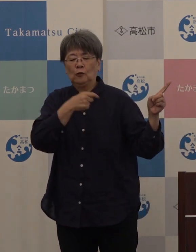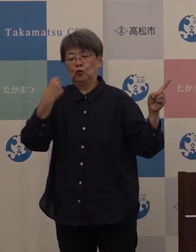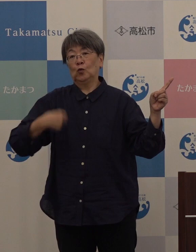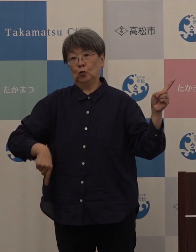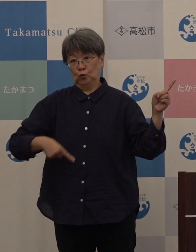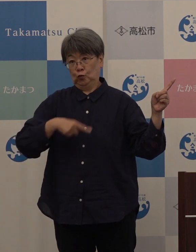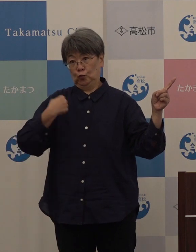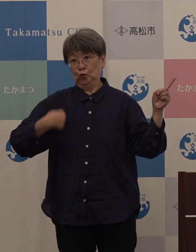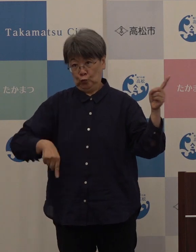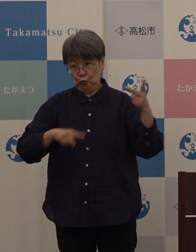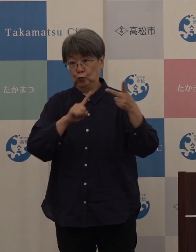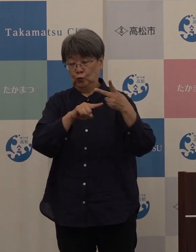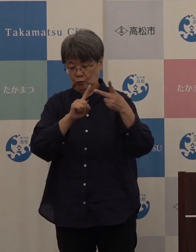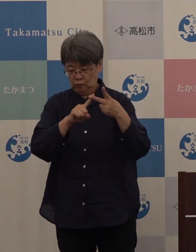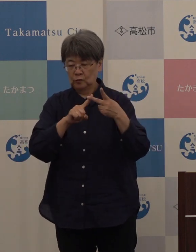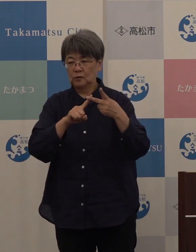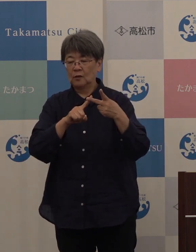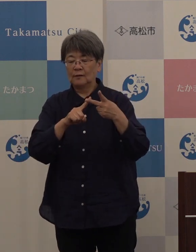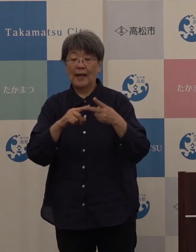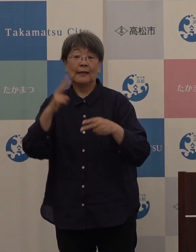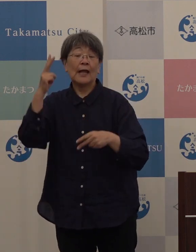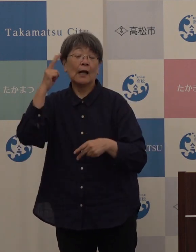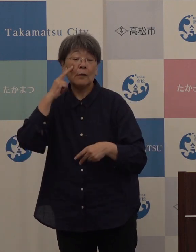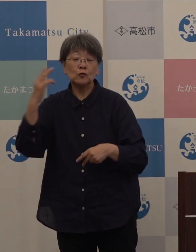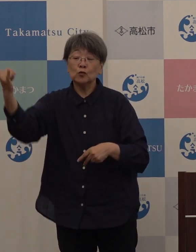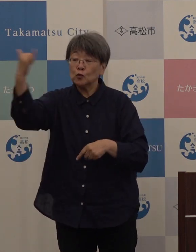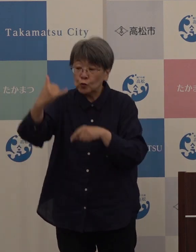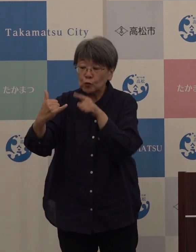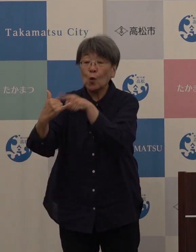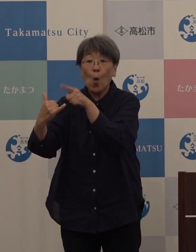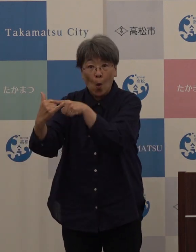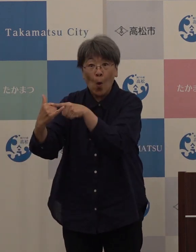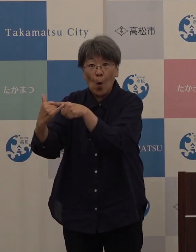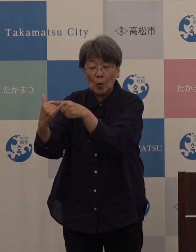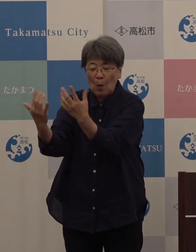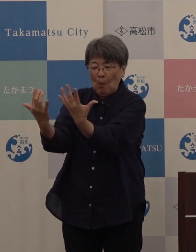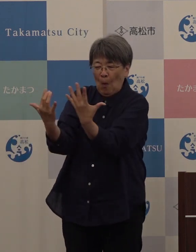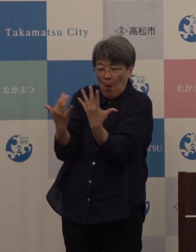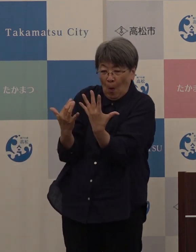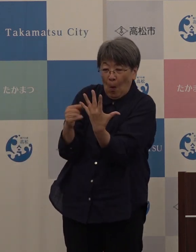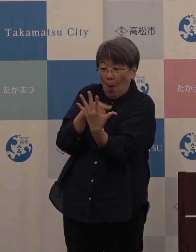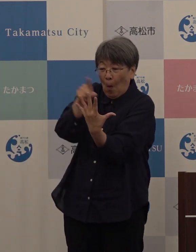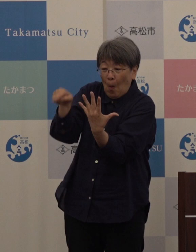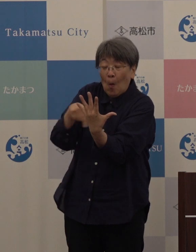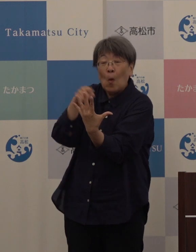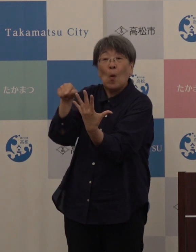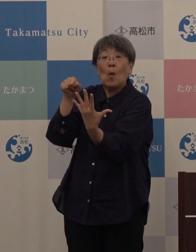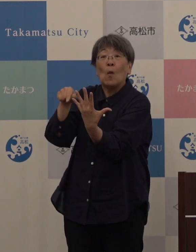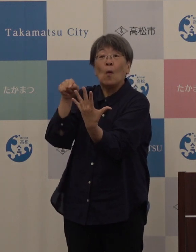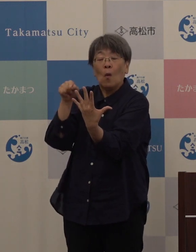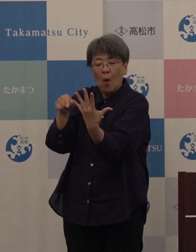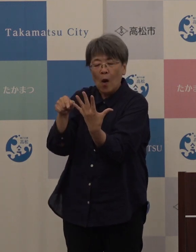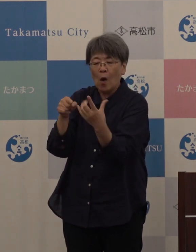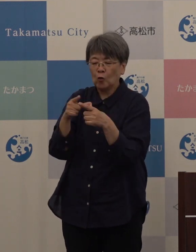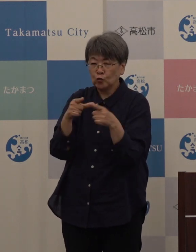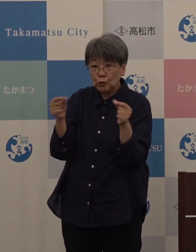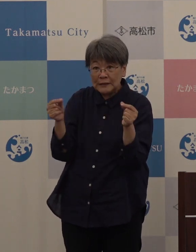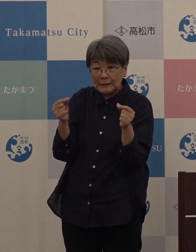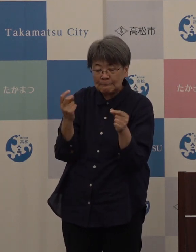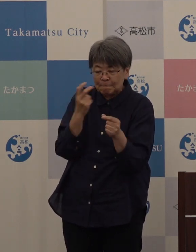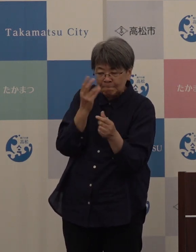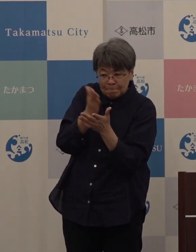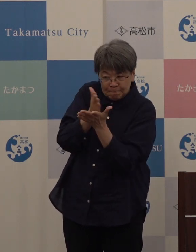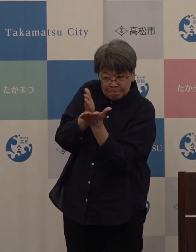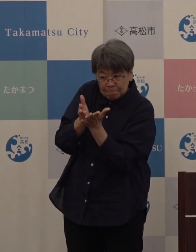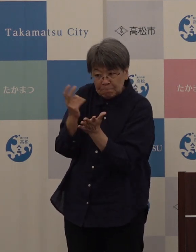し、高松空港から入国したインバウンド観光客のうち国別で消